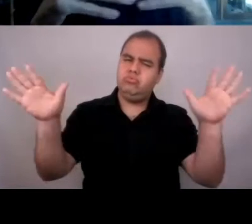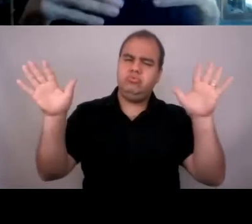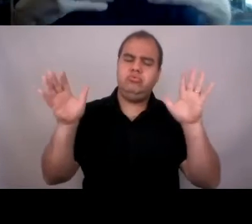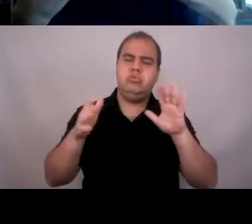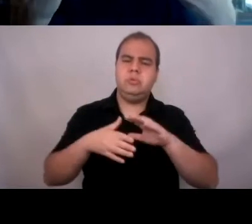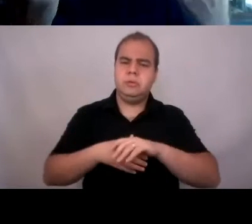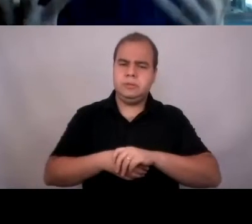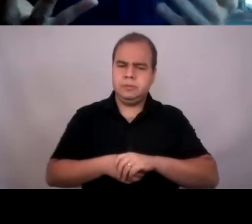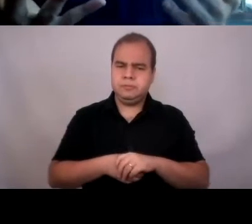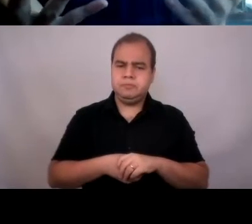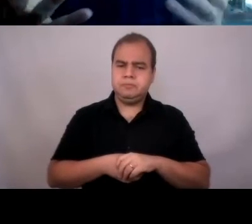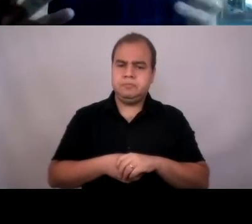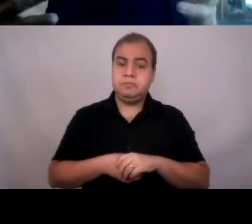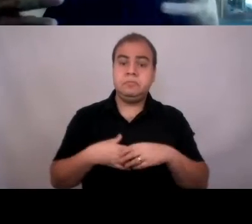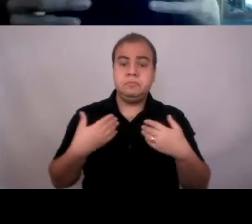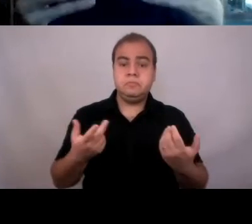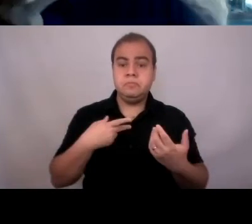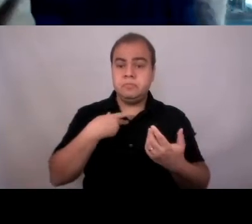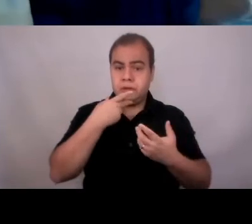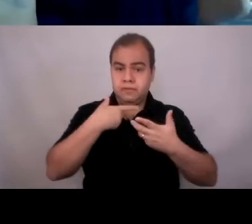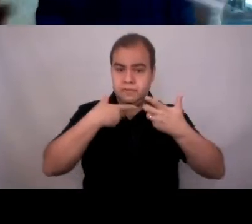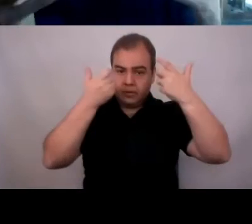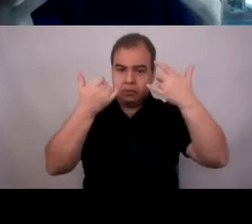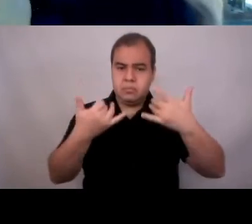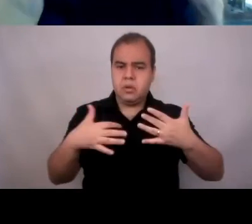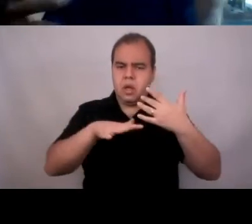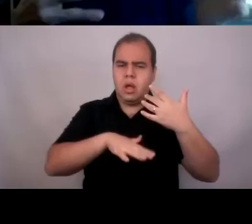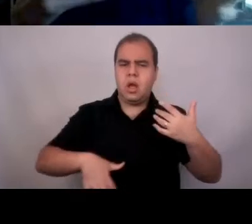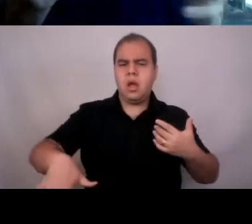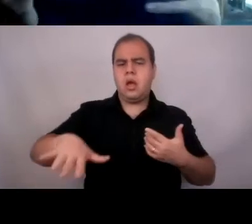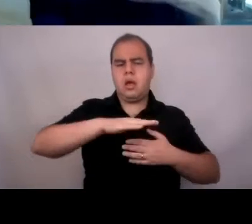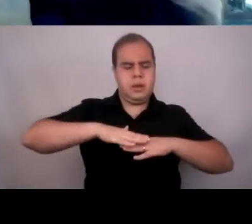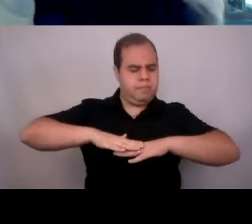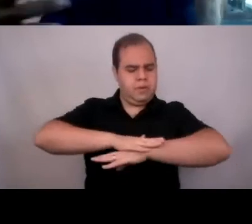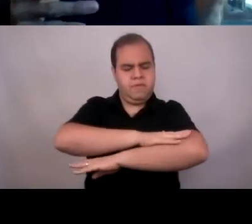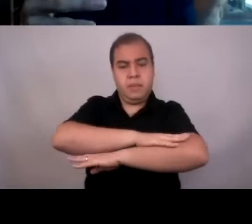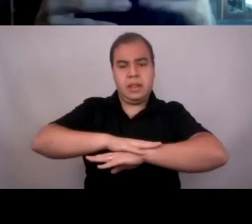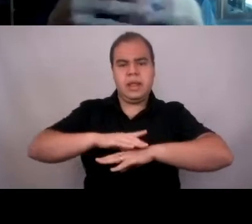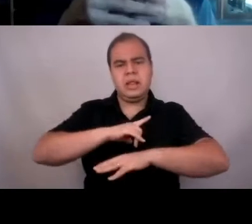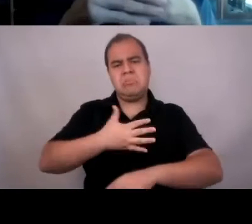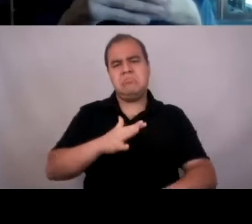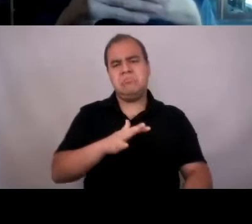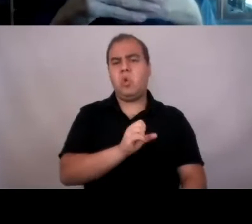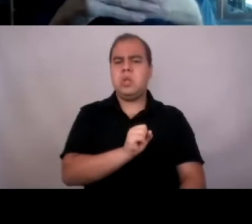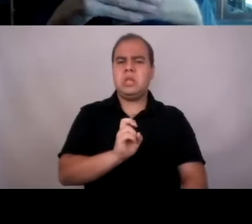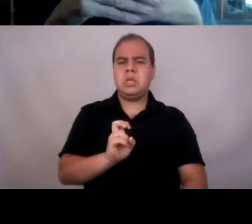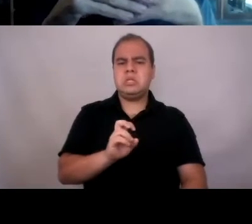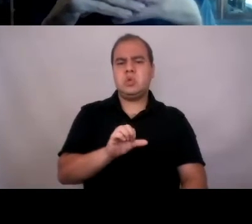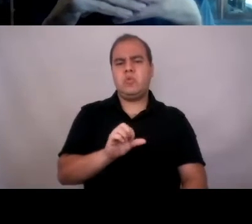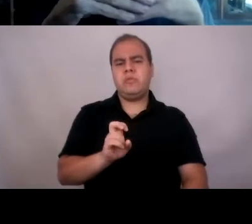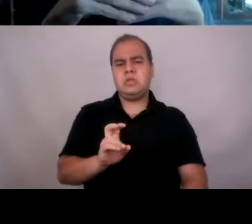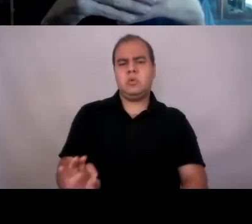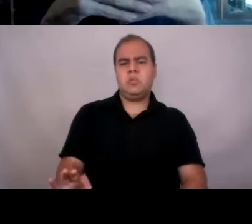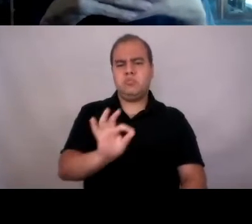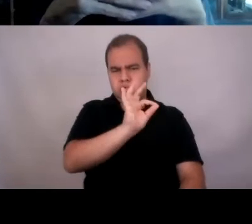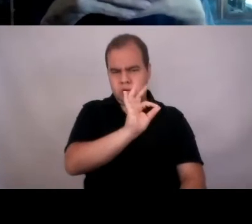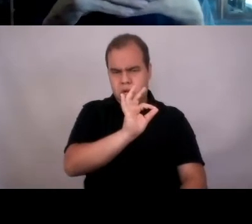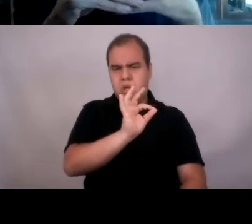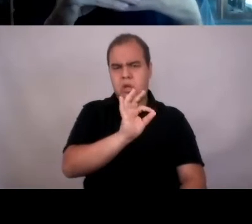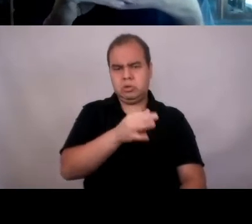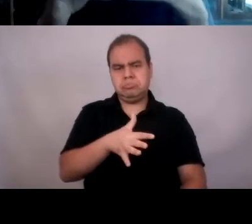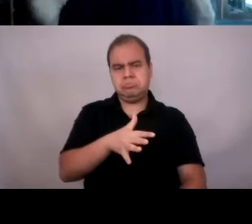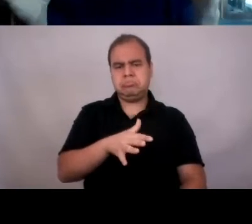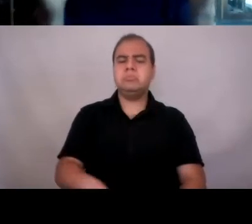localmente. E aí, quando a gente está falando de área pavimentada, a gente pode assumir alguma coisa entre 85% e 95% de